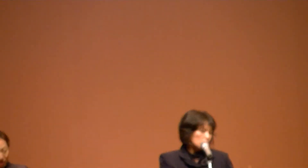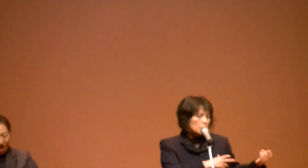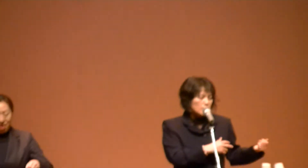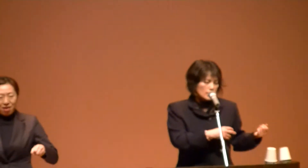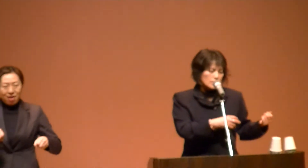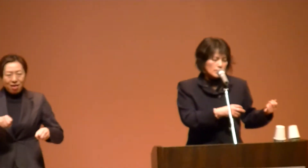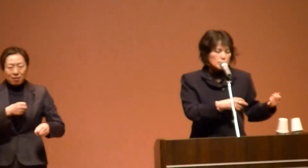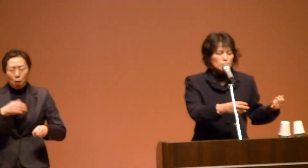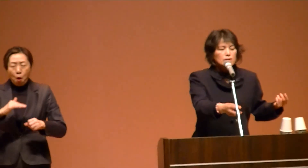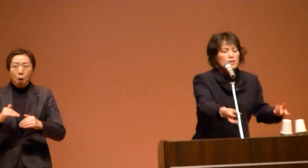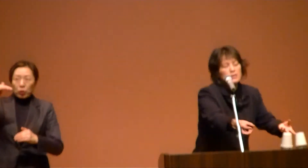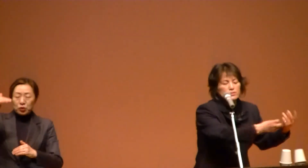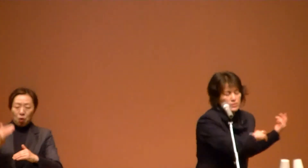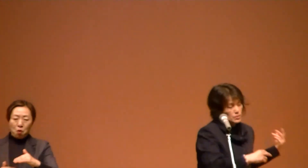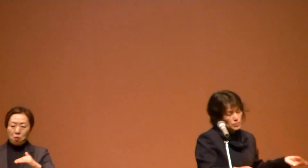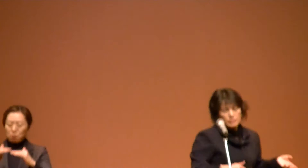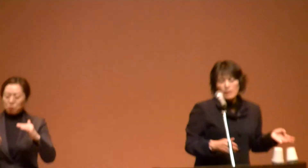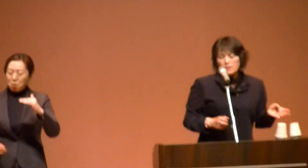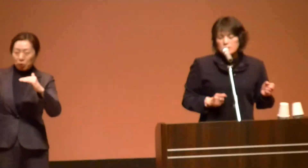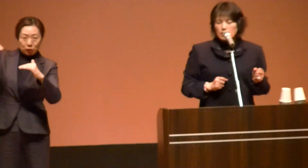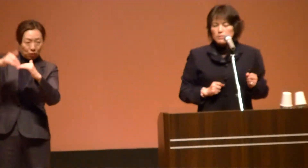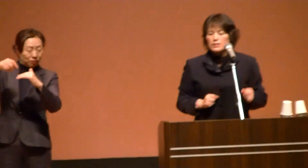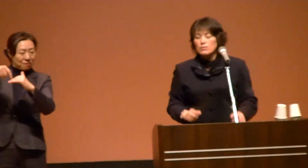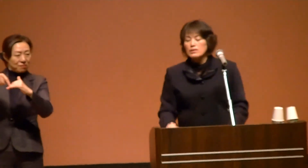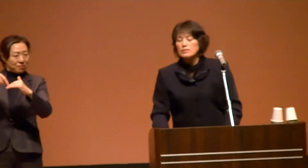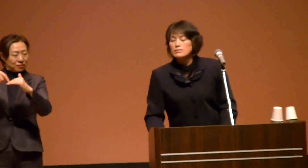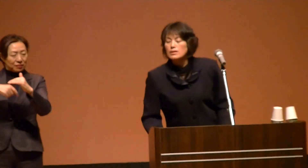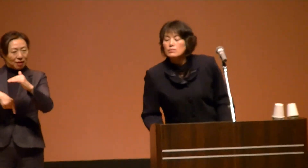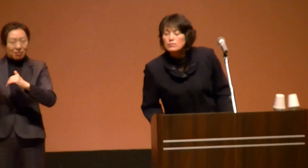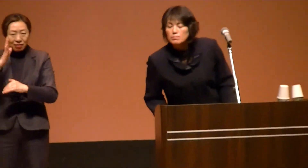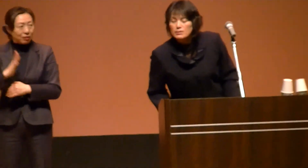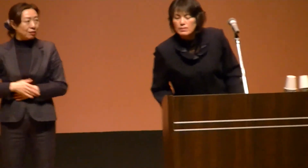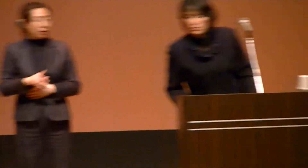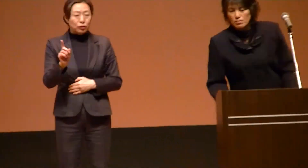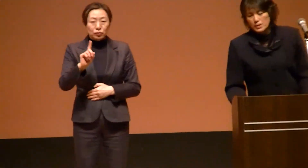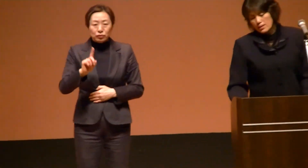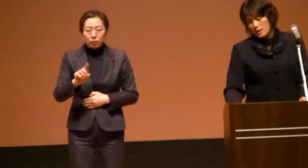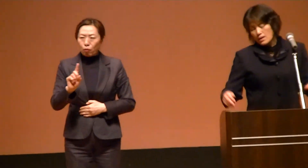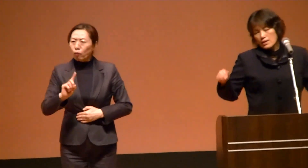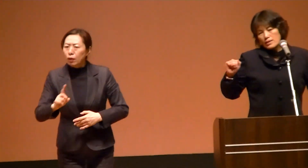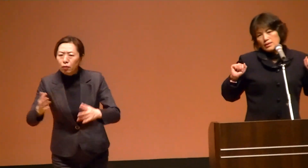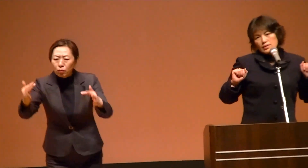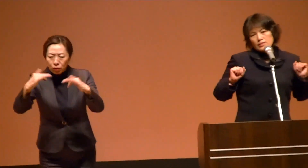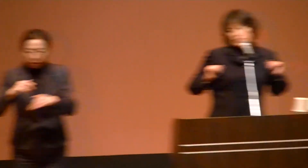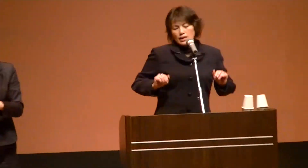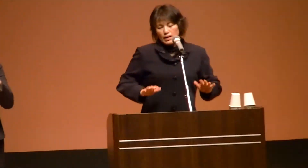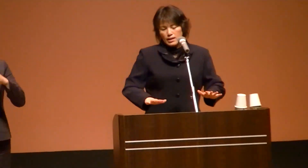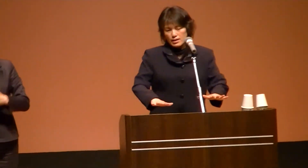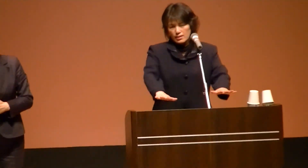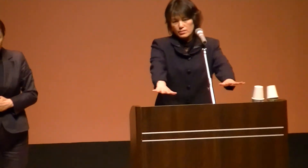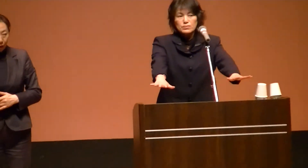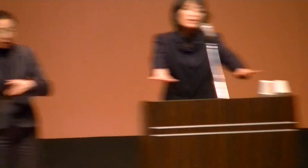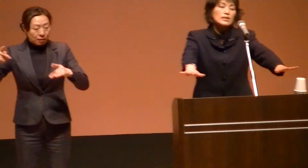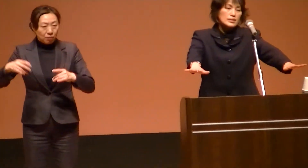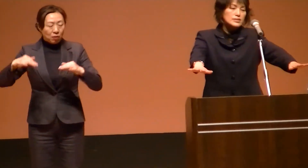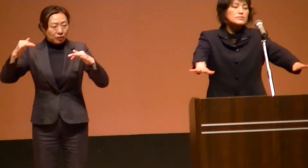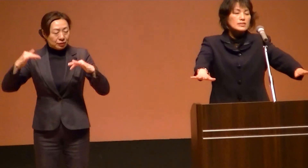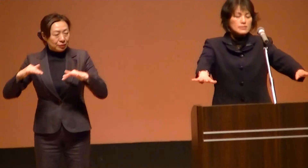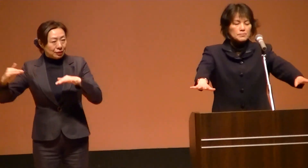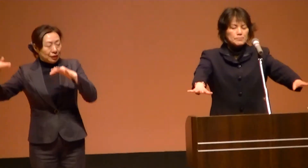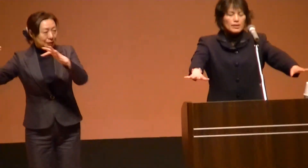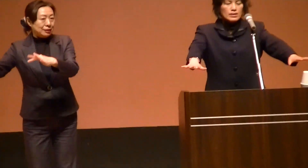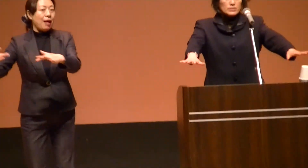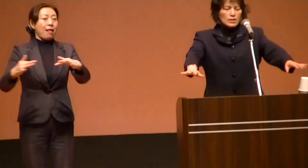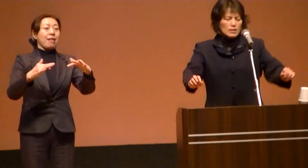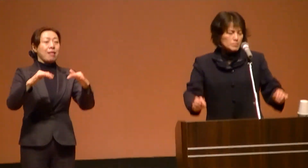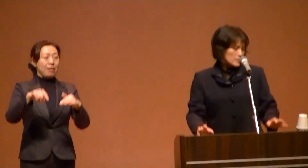できるだけ持った方がいいからって、じゃあ取っていけないって言うんで取って、津波ってどんなに来るんだろうって言ったら、さーっと流れてきてるん